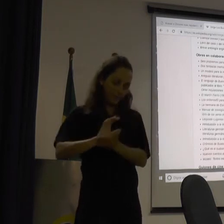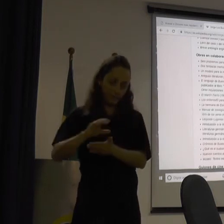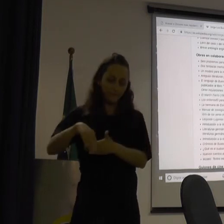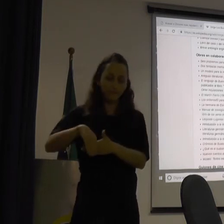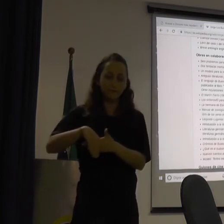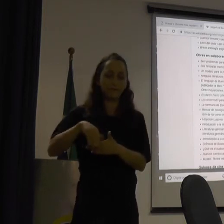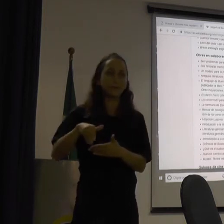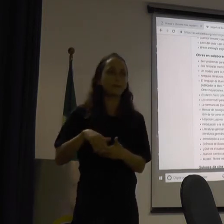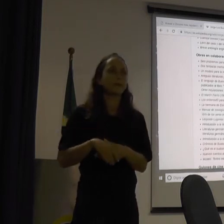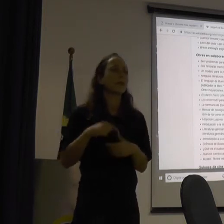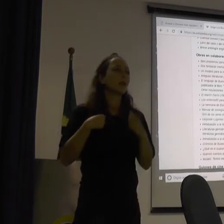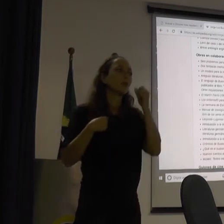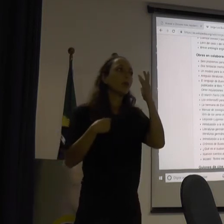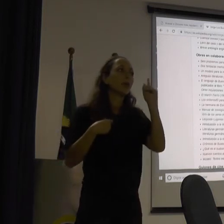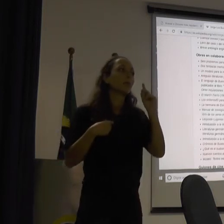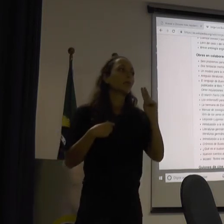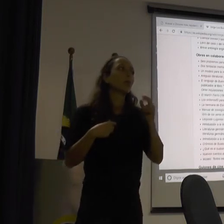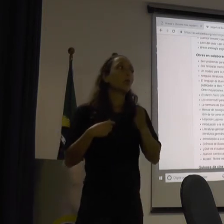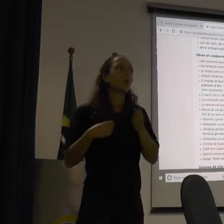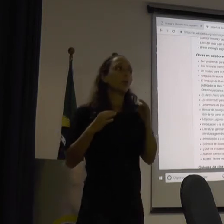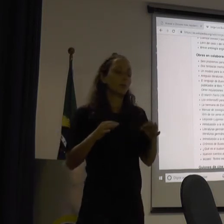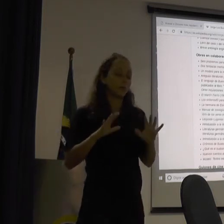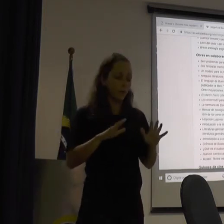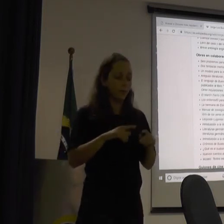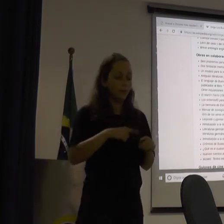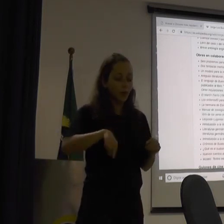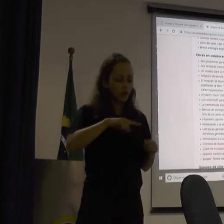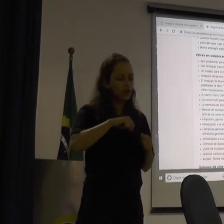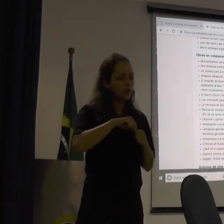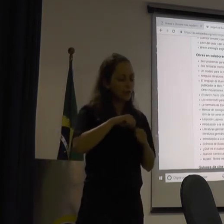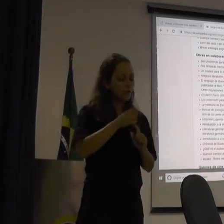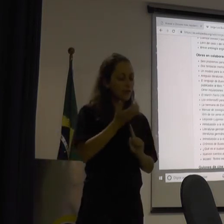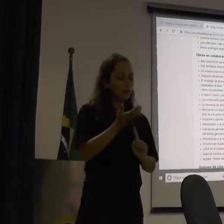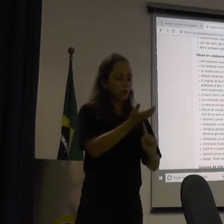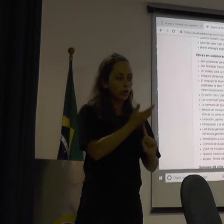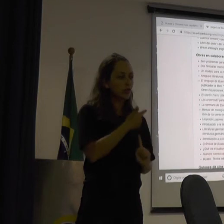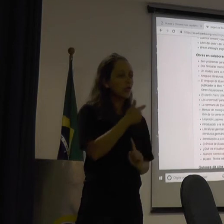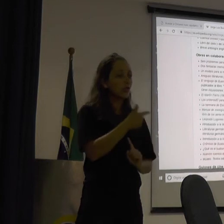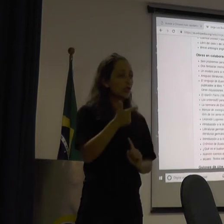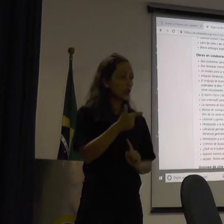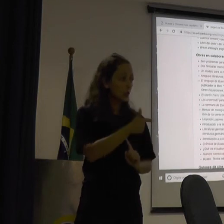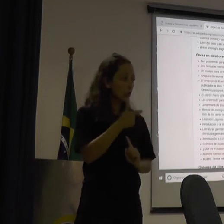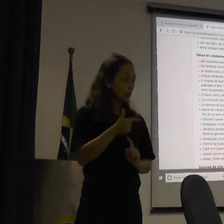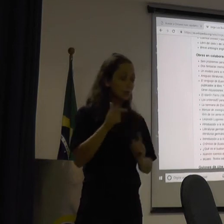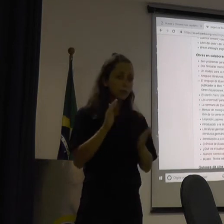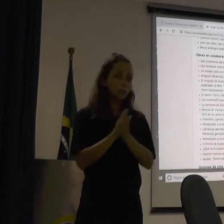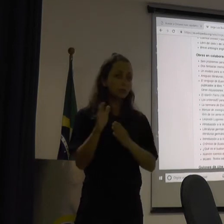número exato de memória, a gente fez 22 antologias e não foram publicadas.